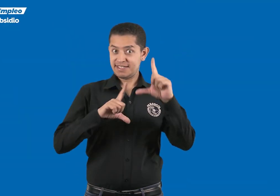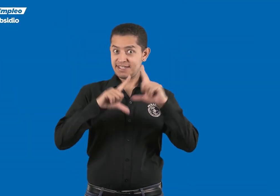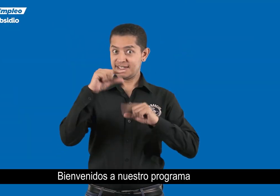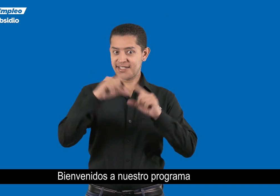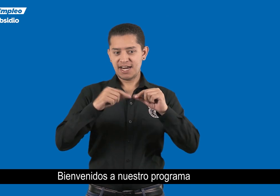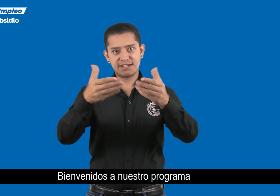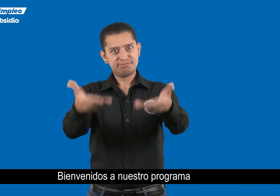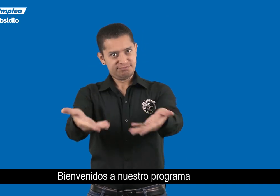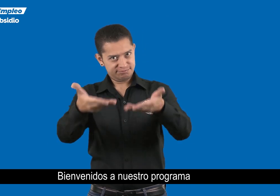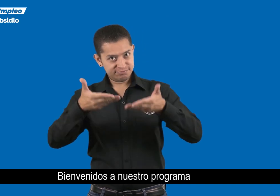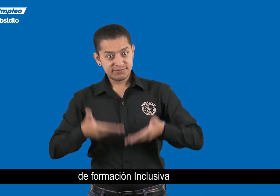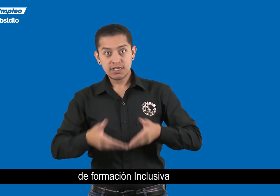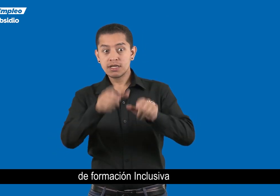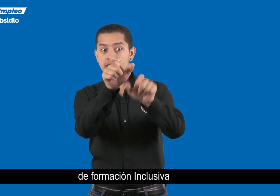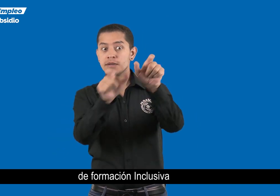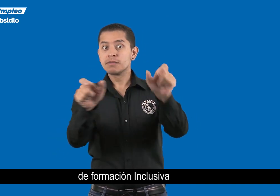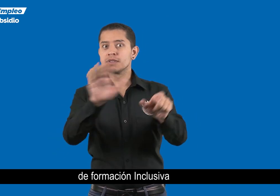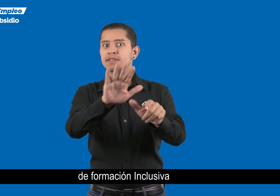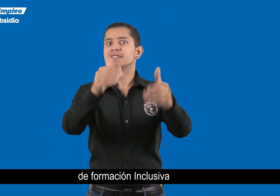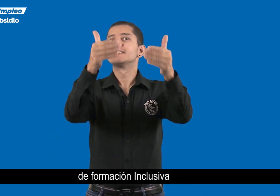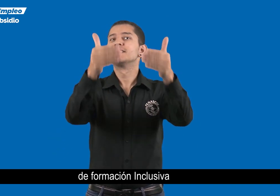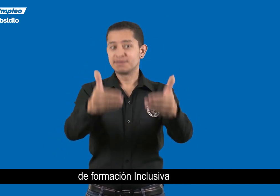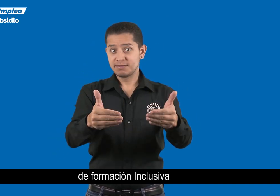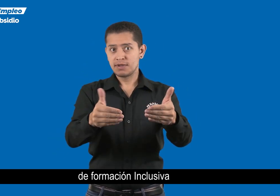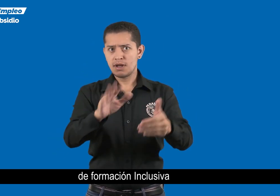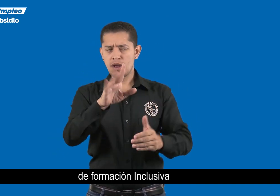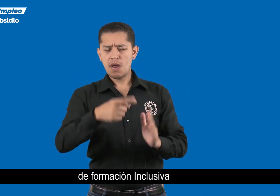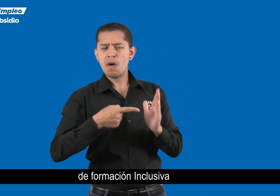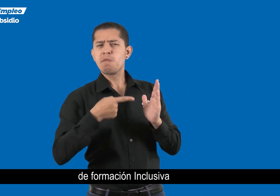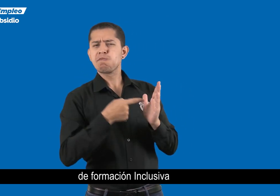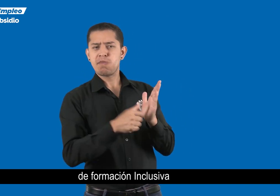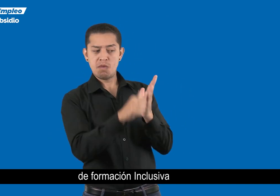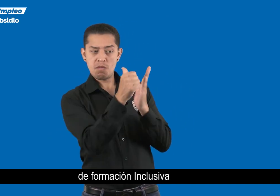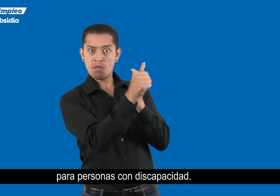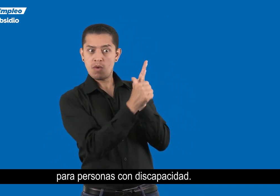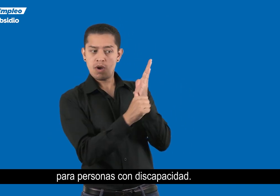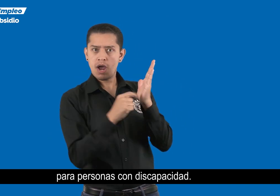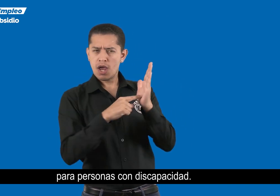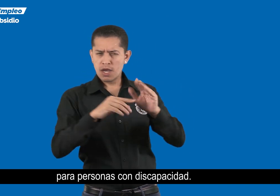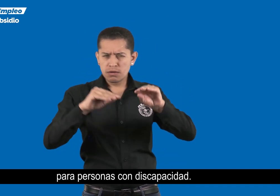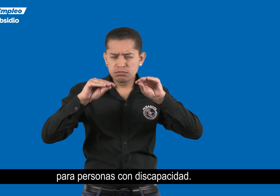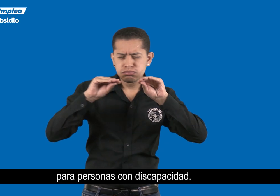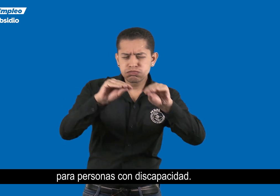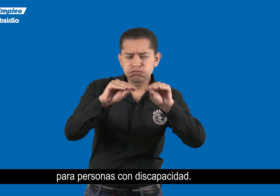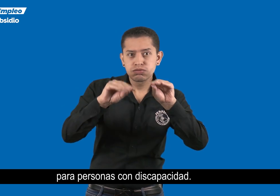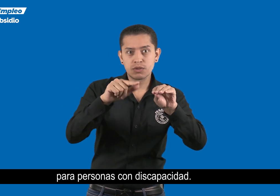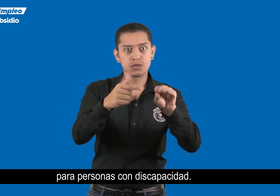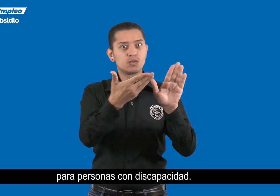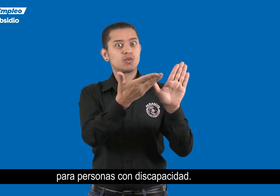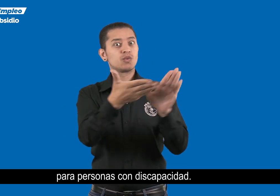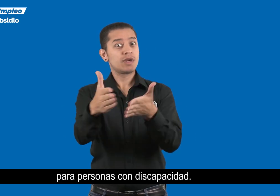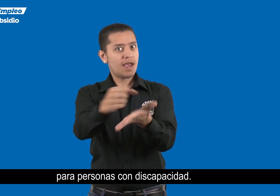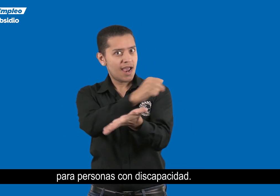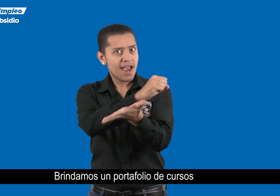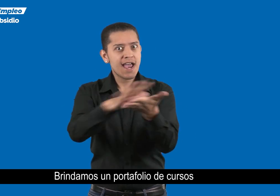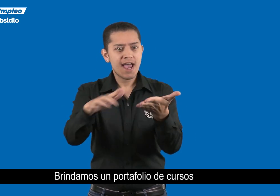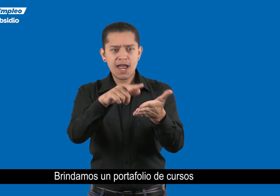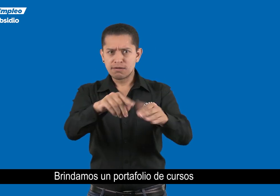Bienvenidos a nuestro programa de formación inclusiva para personas con discapacidad. Brindamos un